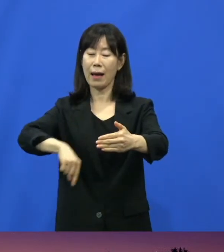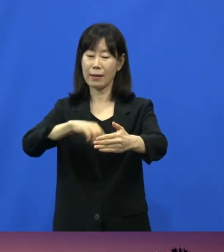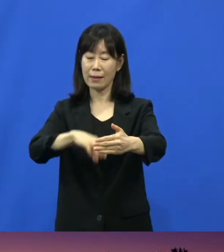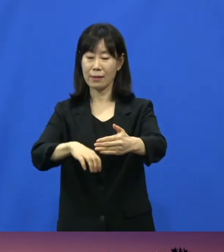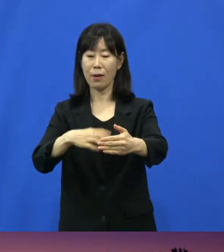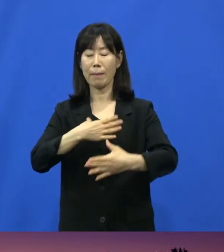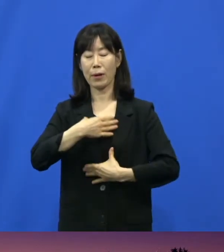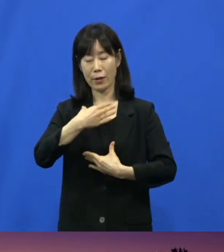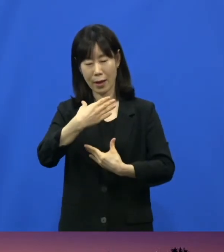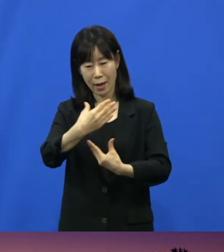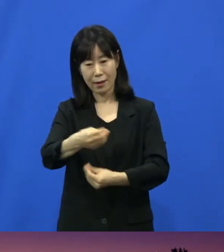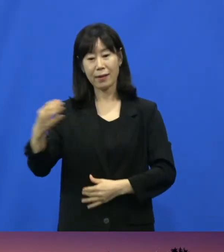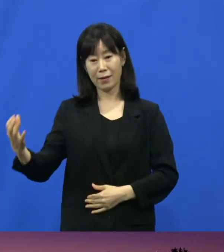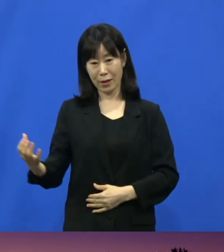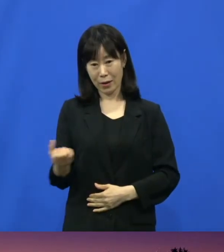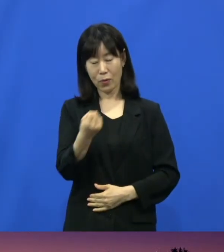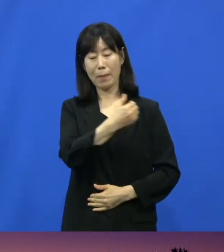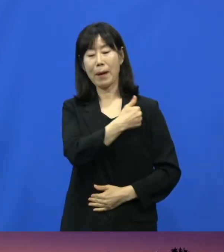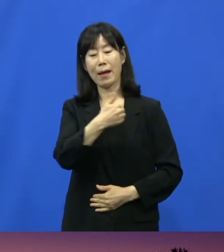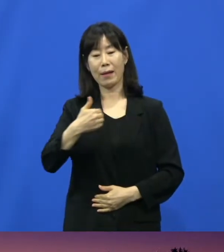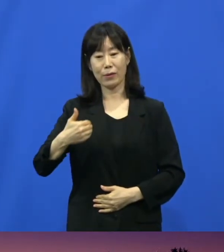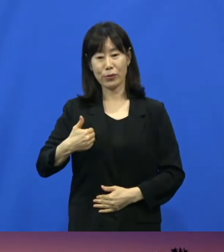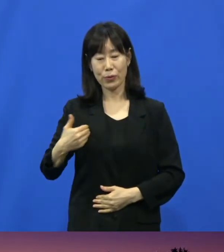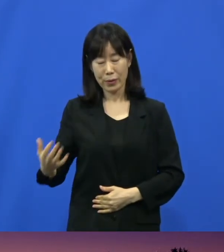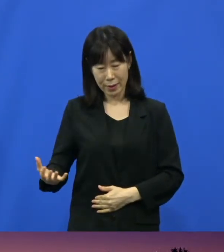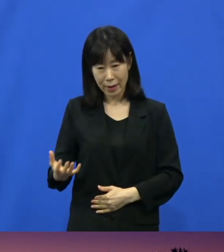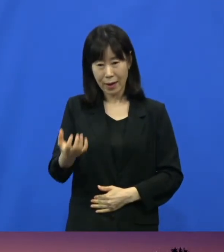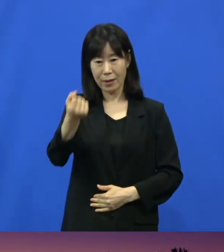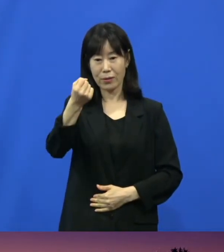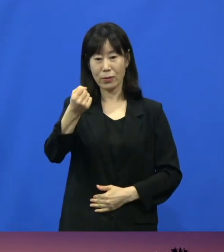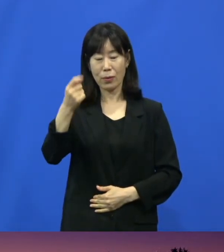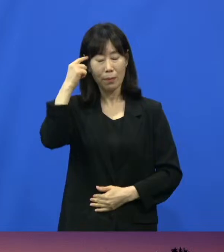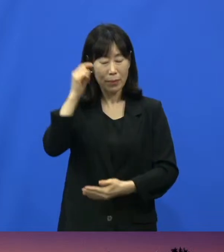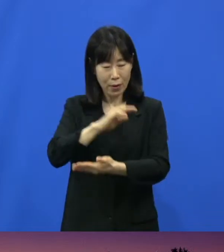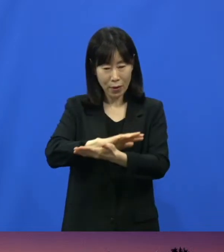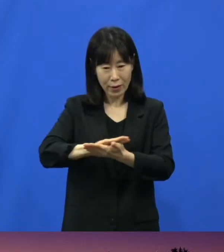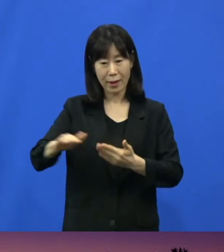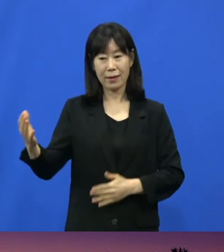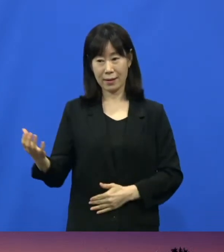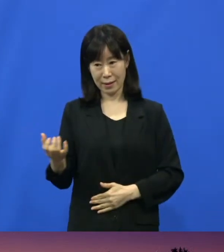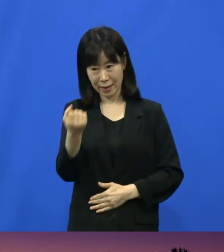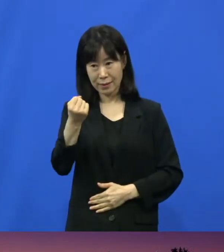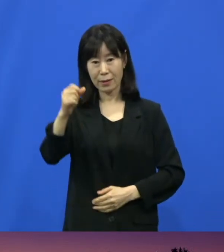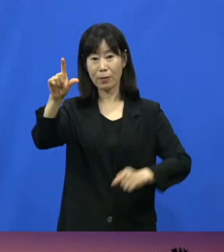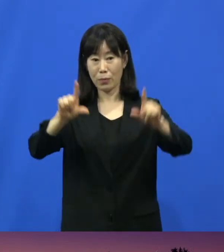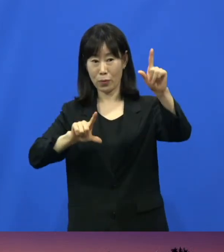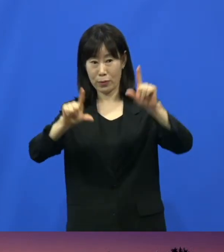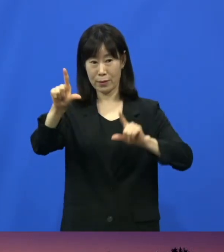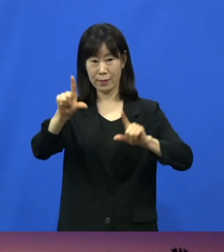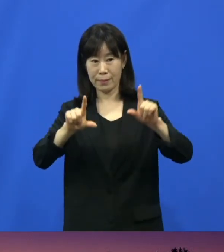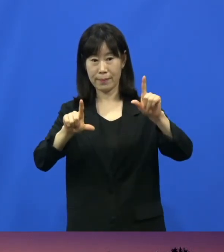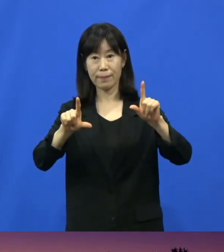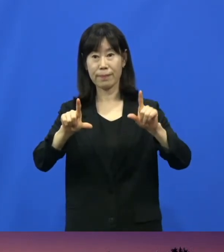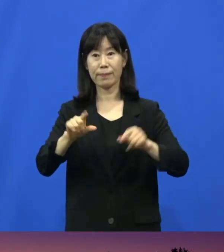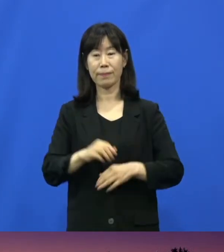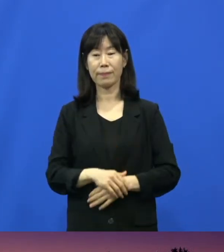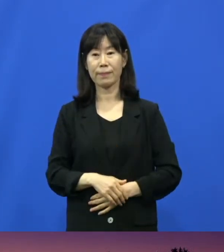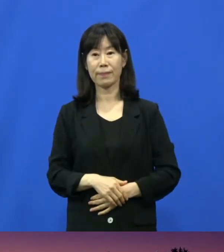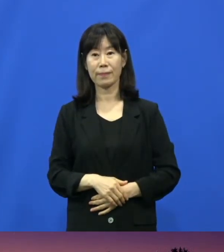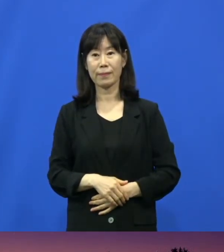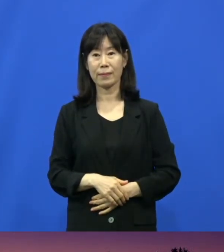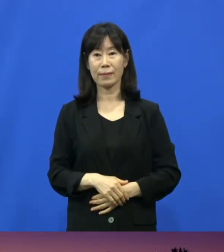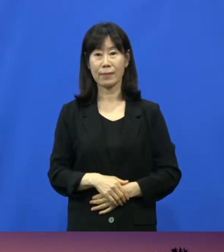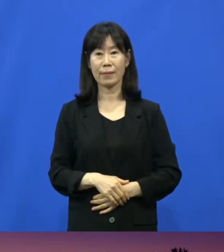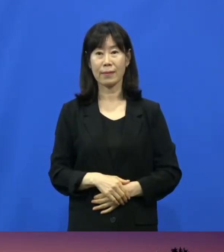안식을 누리고 만족을 누리고 평안을 누리는 것. 그 안에, 이 품 안에